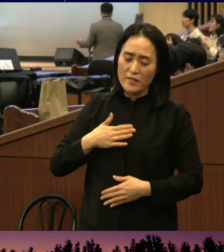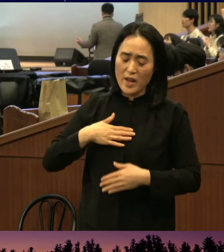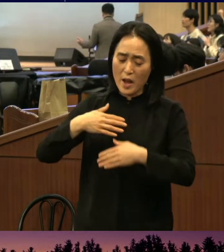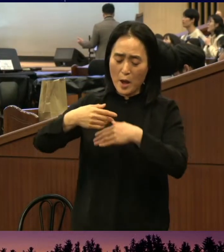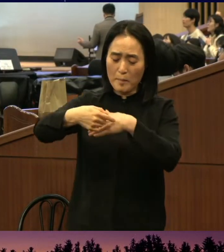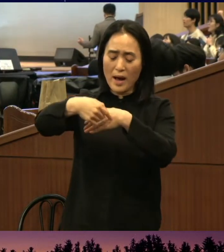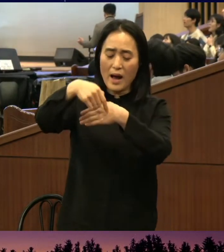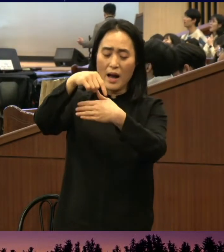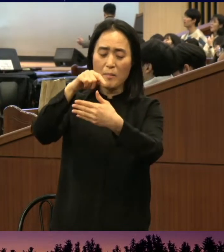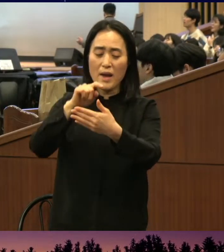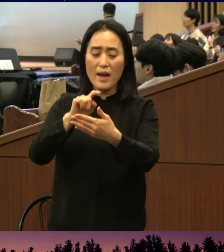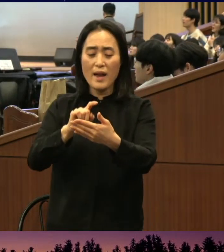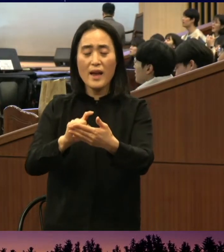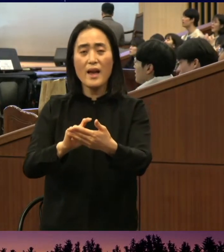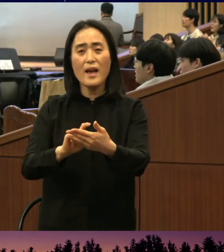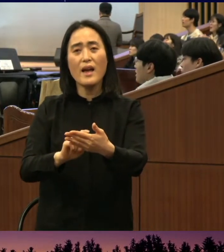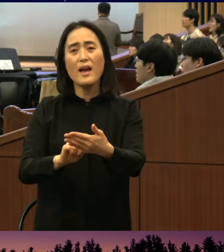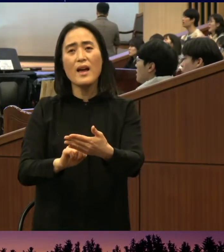내